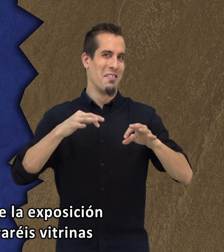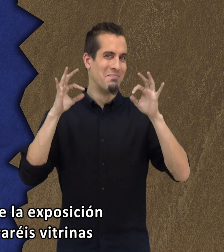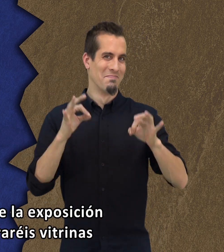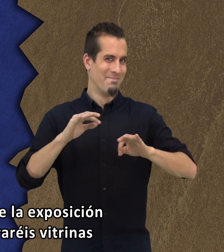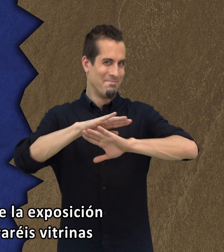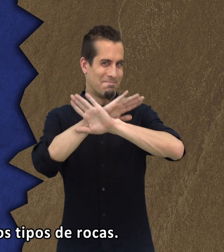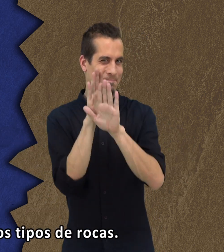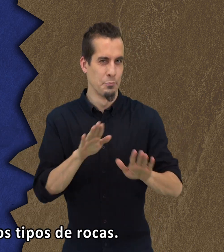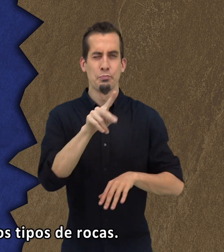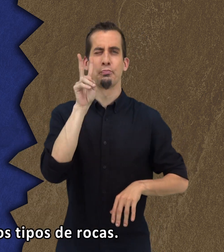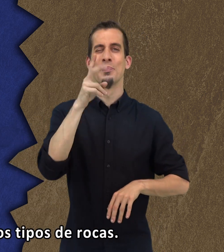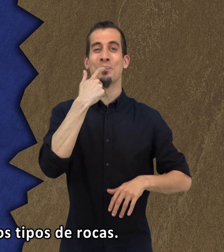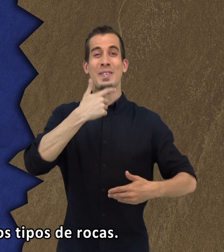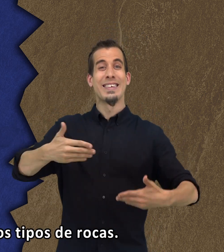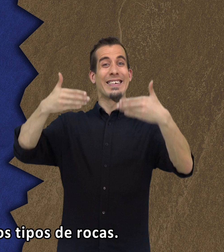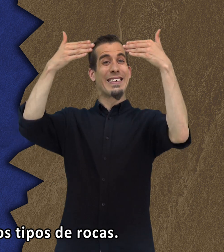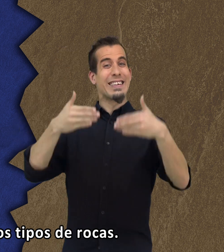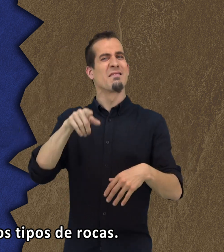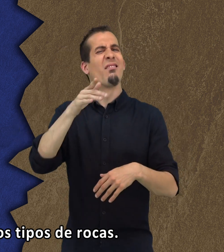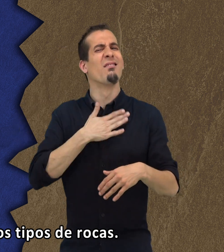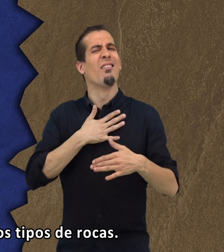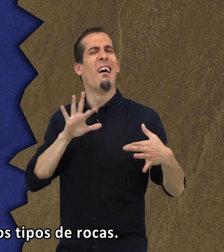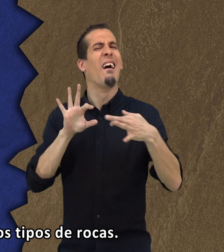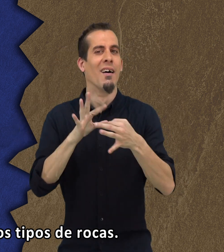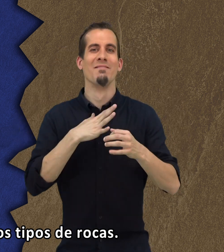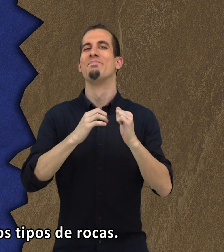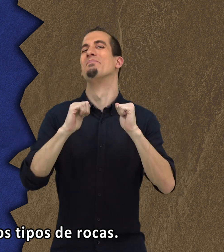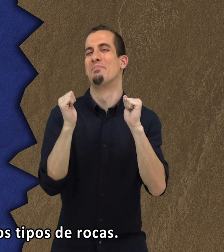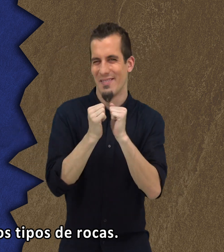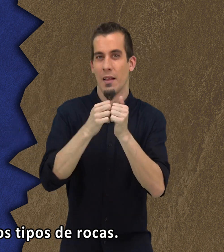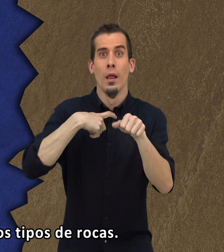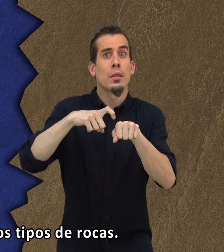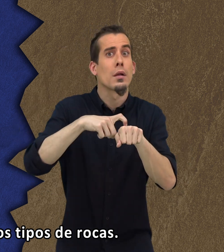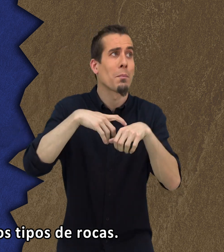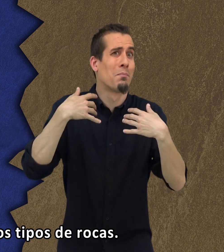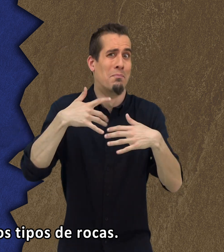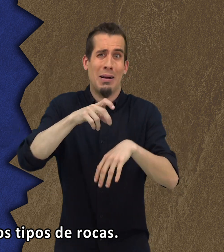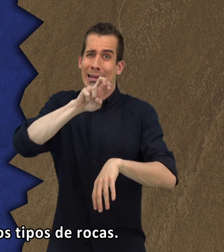al final de la exposición encontrareis vitrinas con distintos tipos de rocas